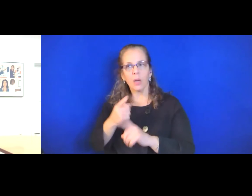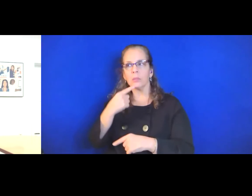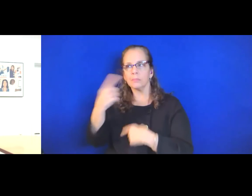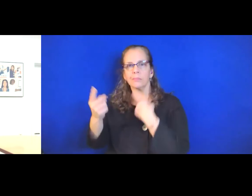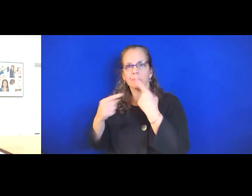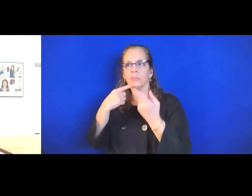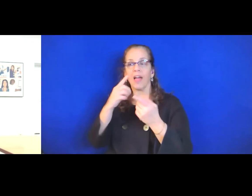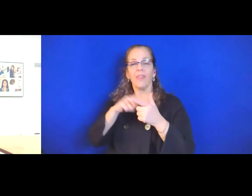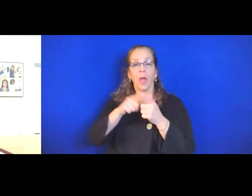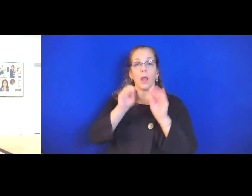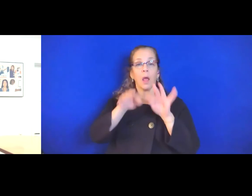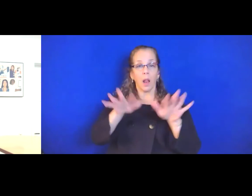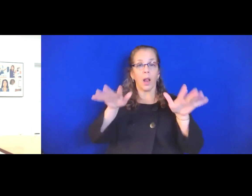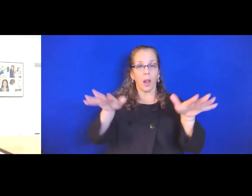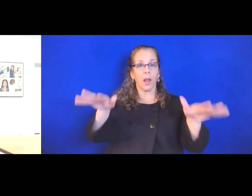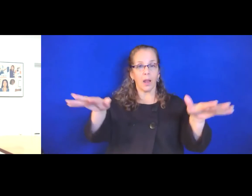的消息。